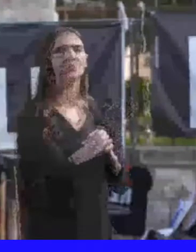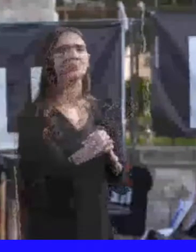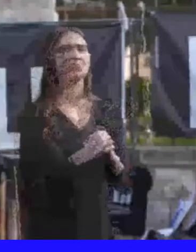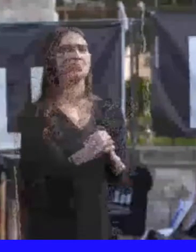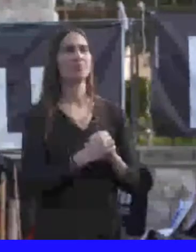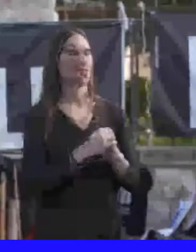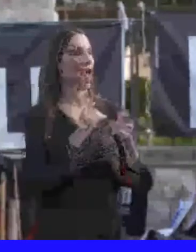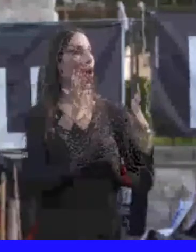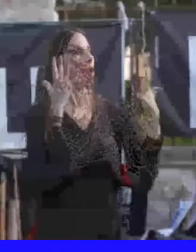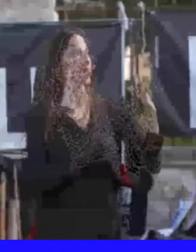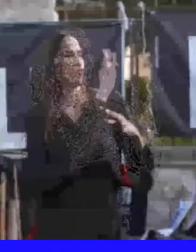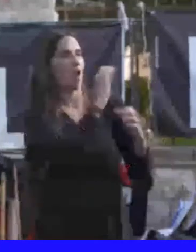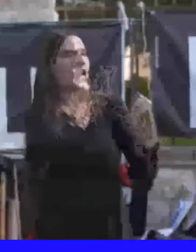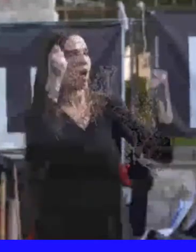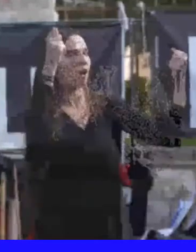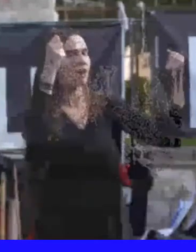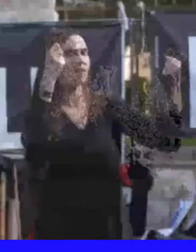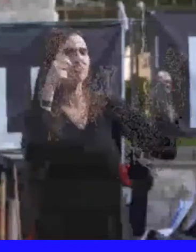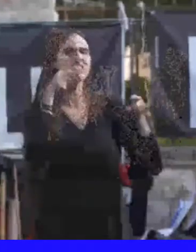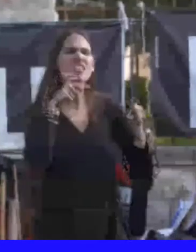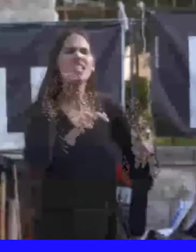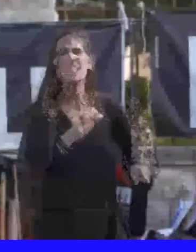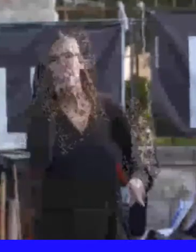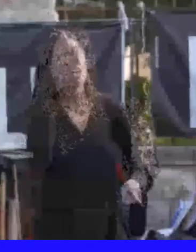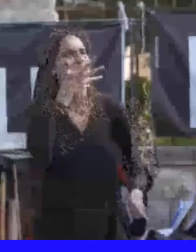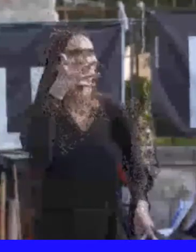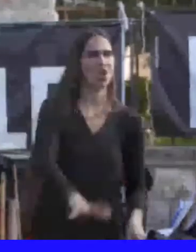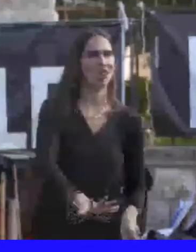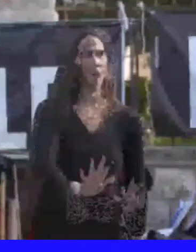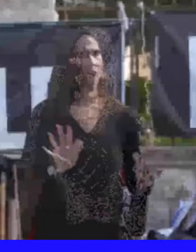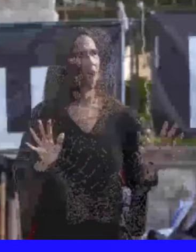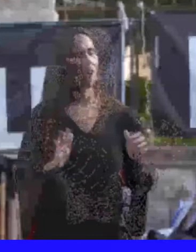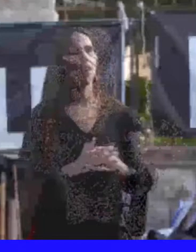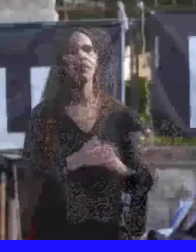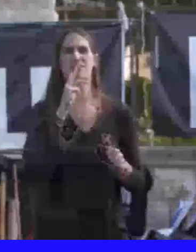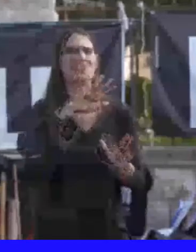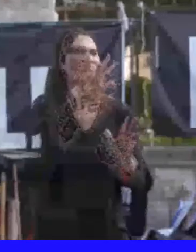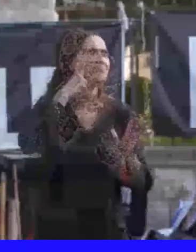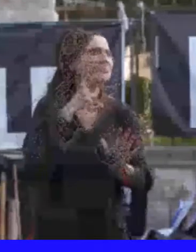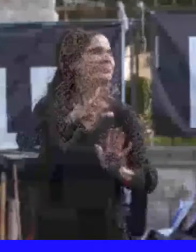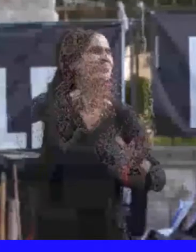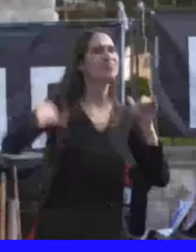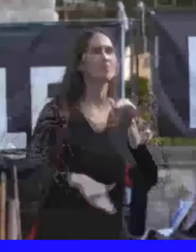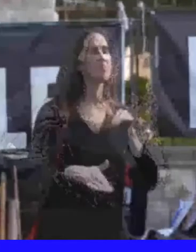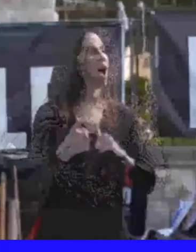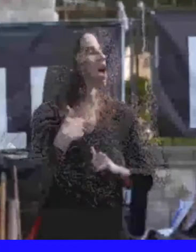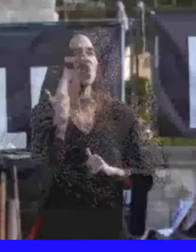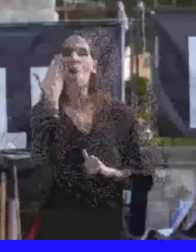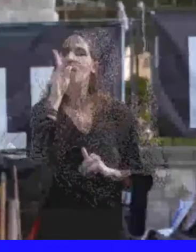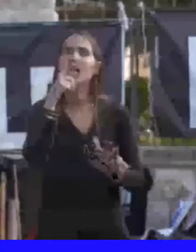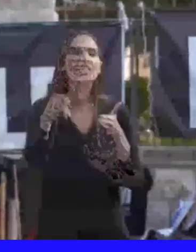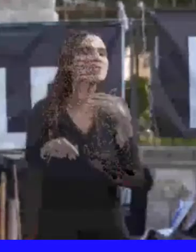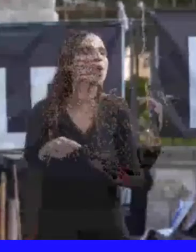וניסית על ידי אוהדיך, היא שיא השפל. אני לא מכיר ולו שמאלני